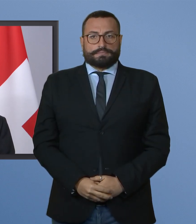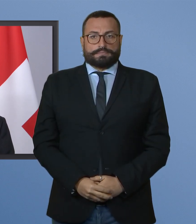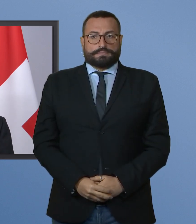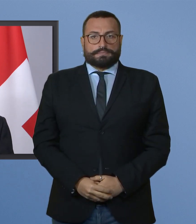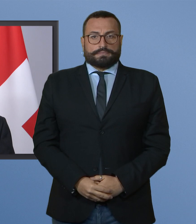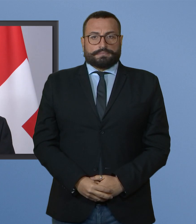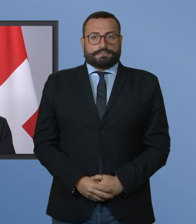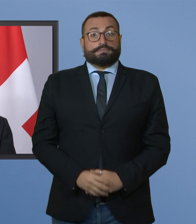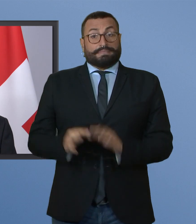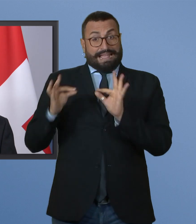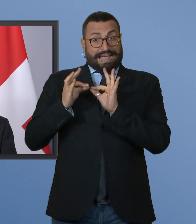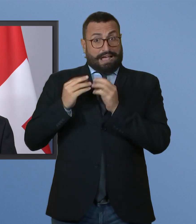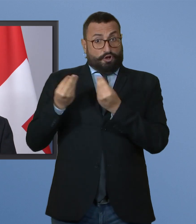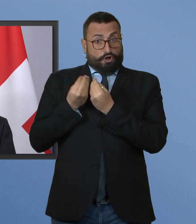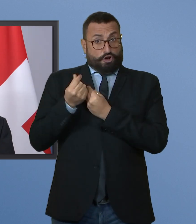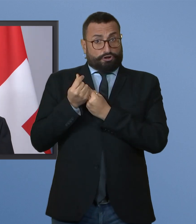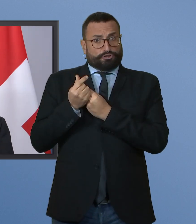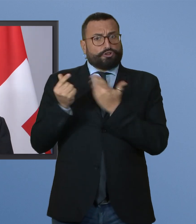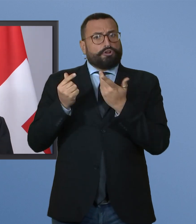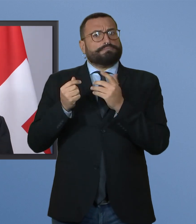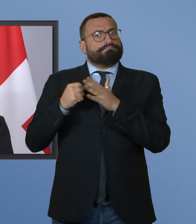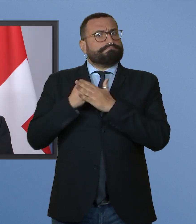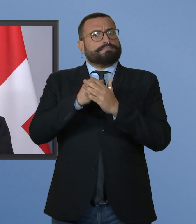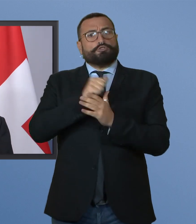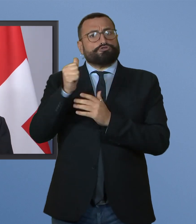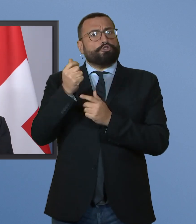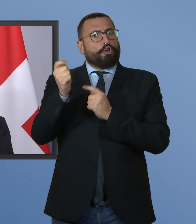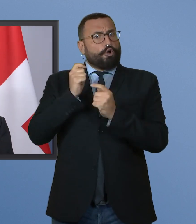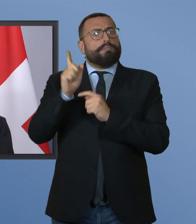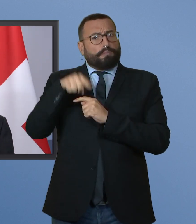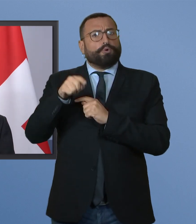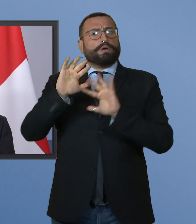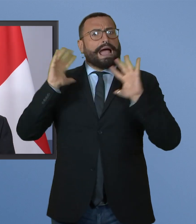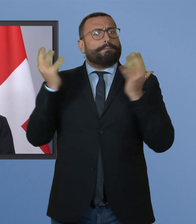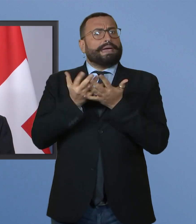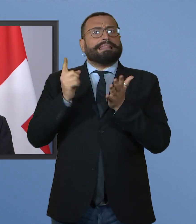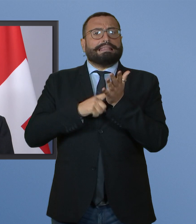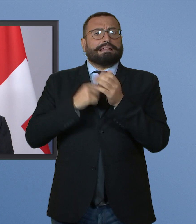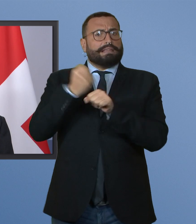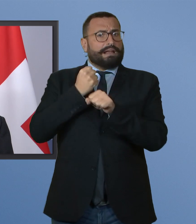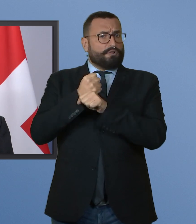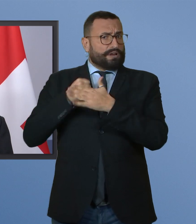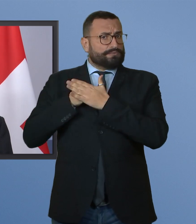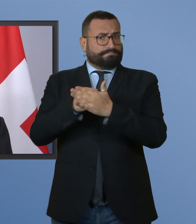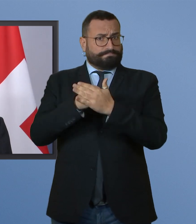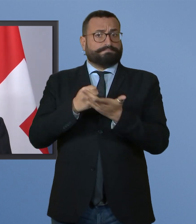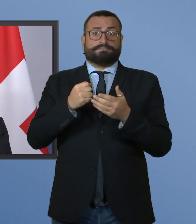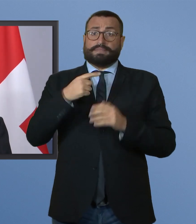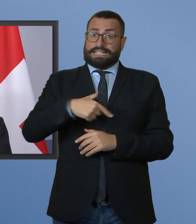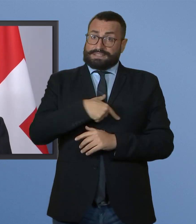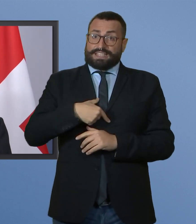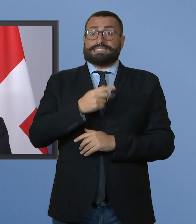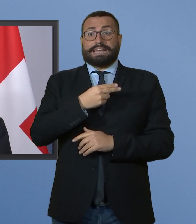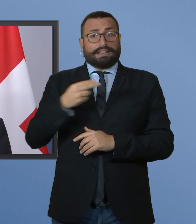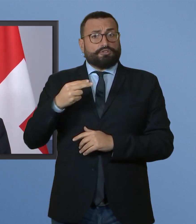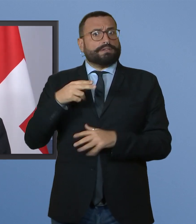l'accordo non promuove solo il commercio ma protegge anche l'ambiente ei diritti dei lavoratori la svizzera e l'indonesia si impegnano